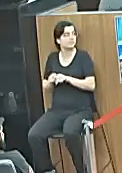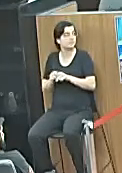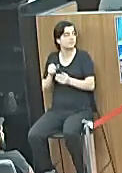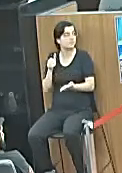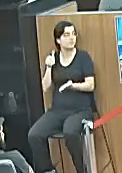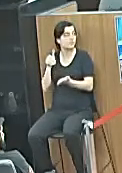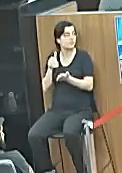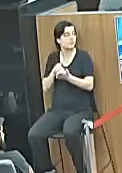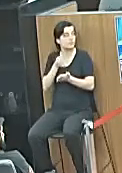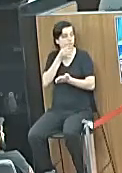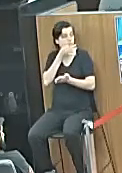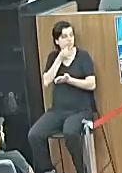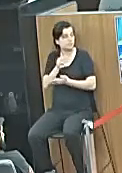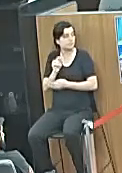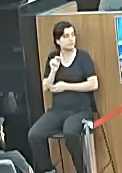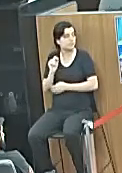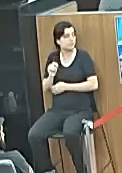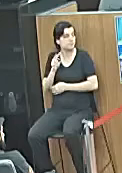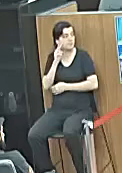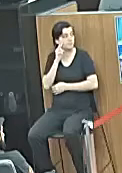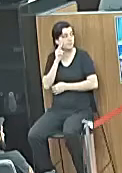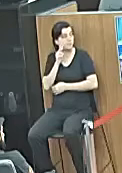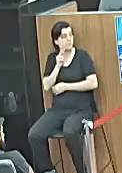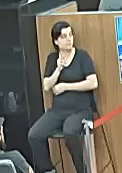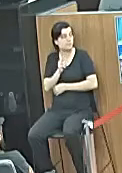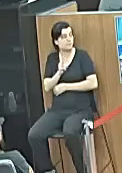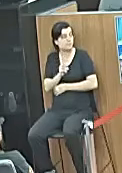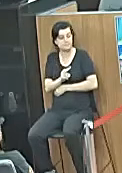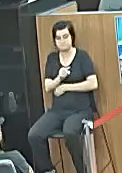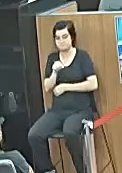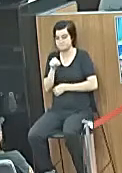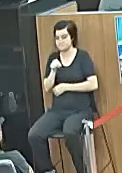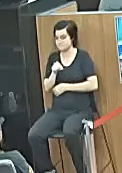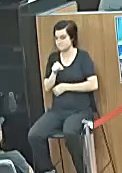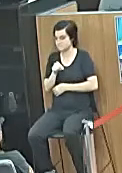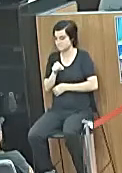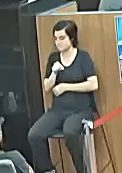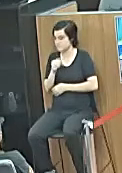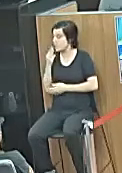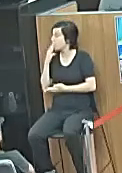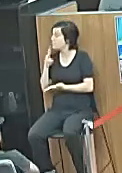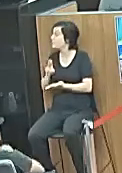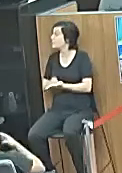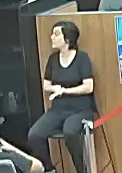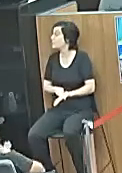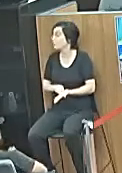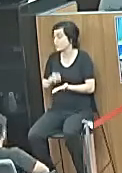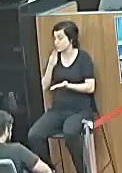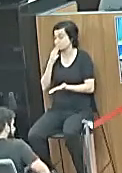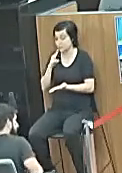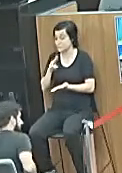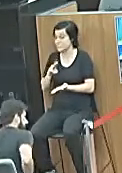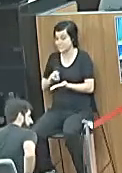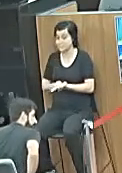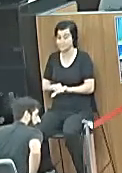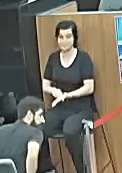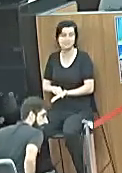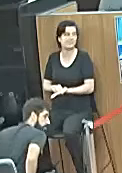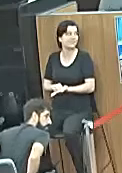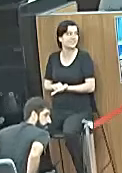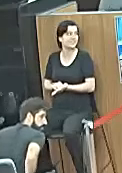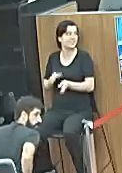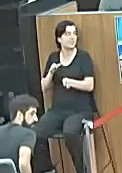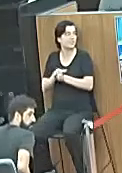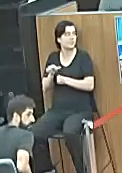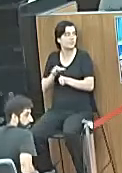que se segue vimos manifestar através desse requerimento para que o governo do estado retoma as atividades do conselho